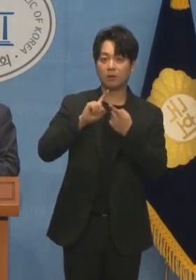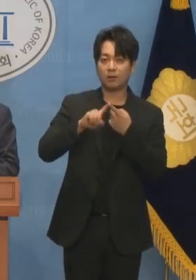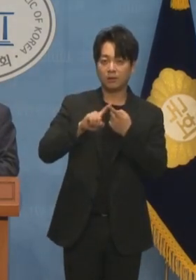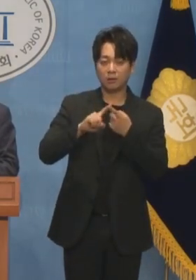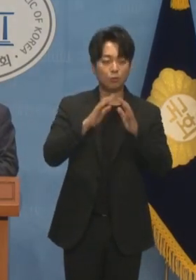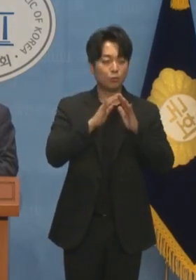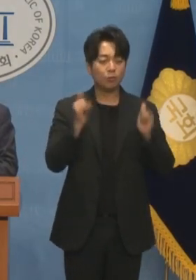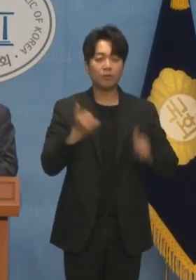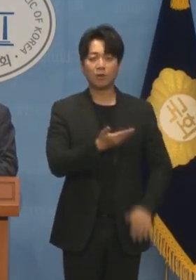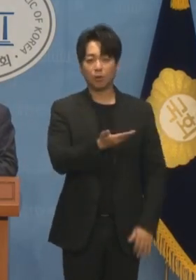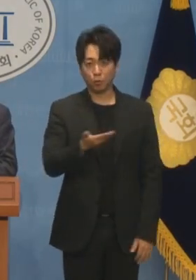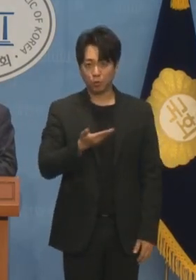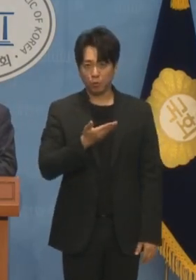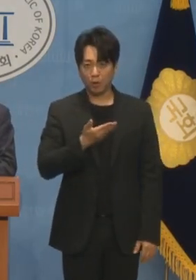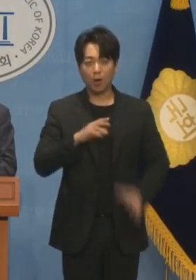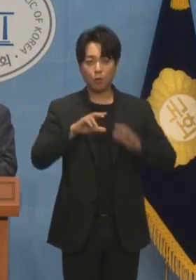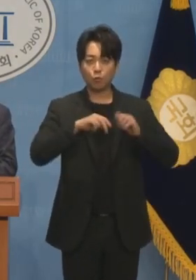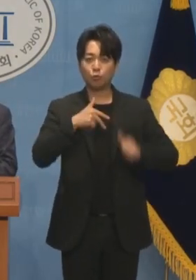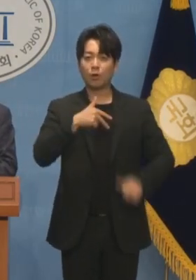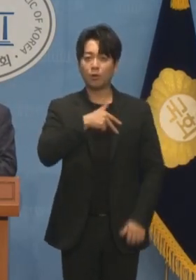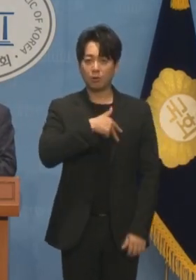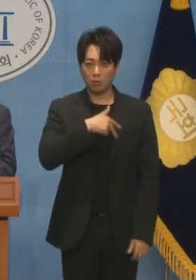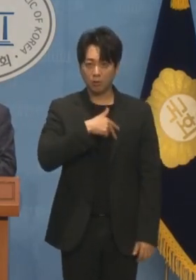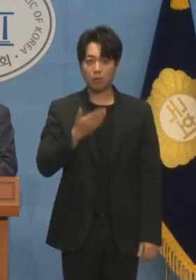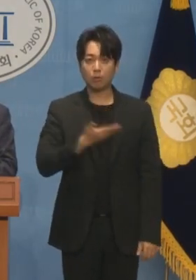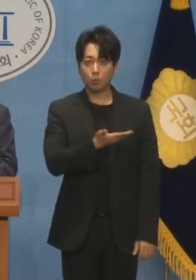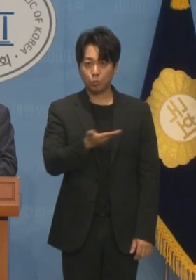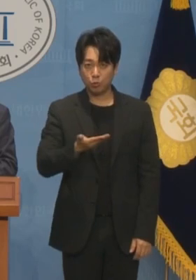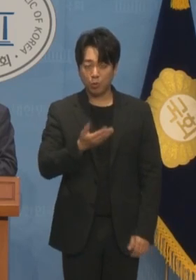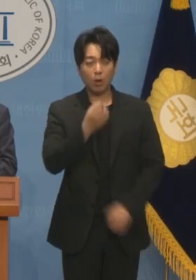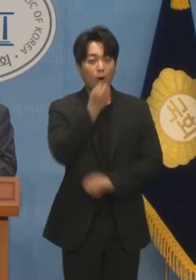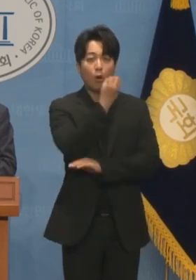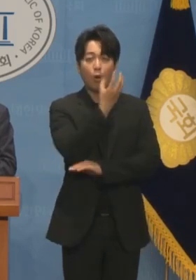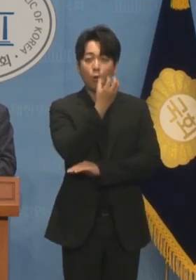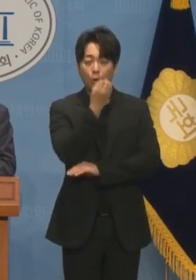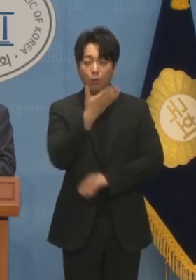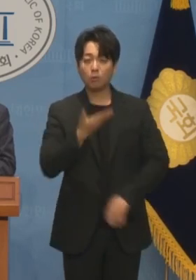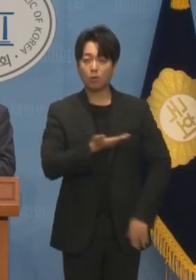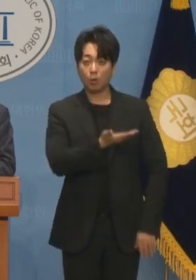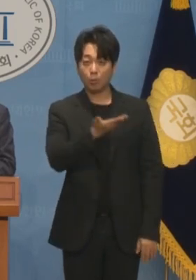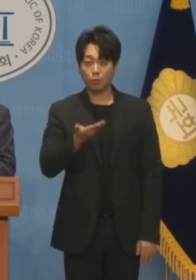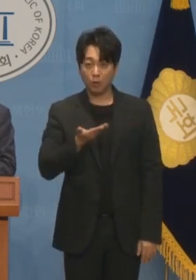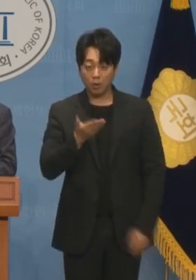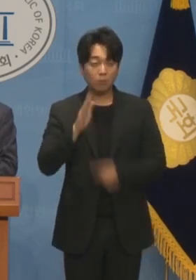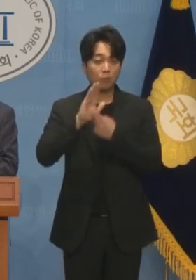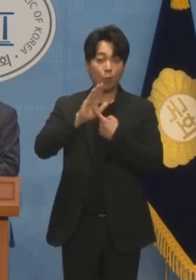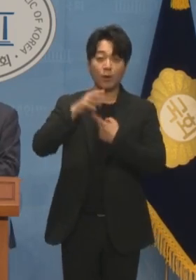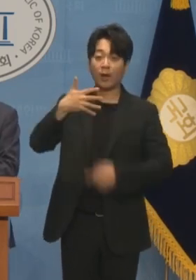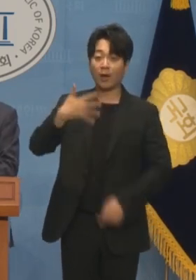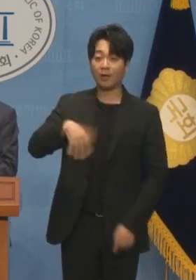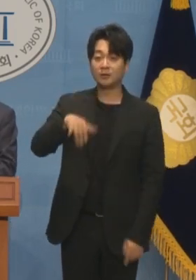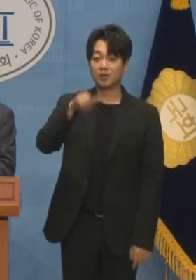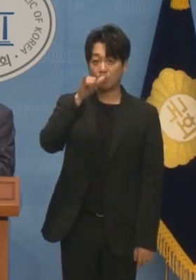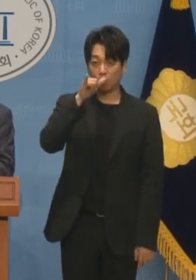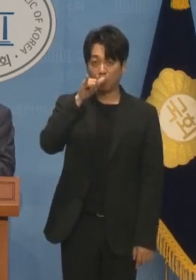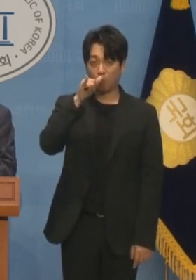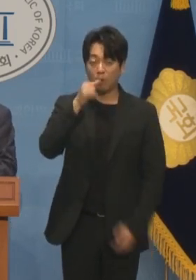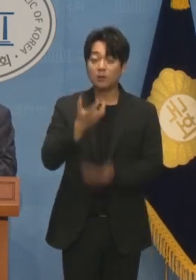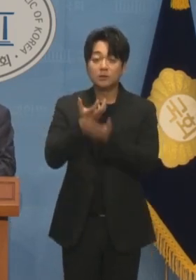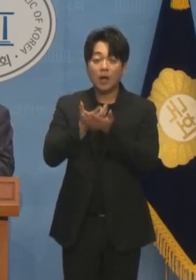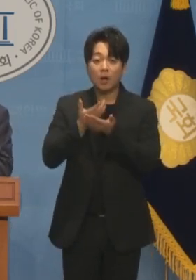국민들과 국회, 언론들이 대다수 모르고 있는 상태에 있고, 자료